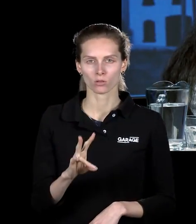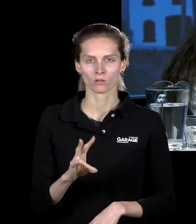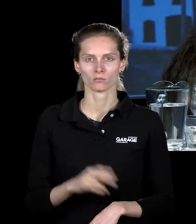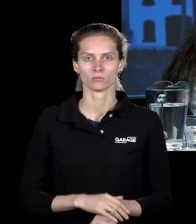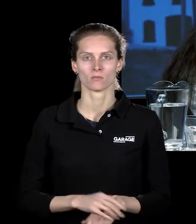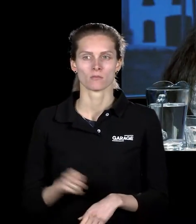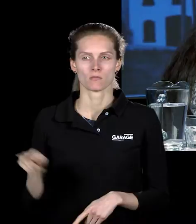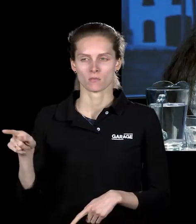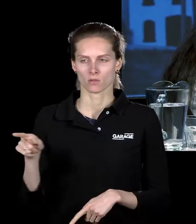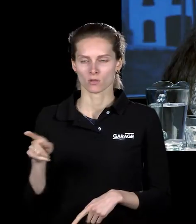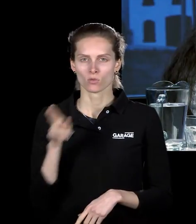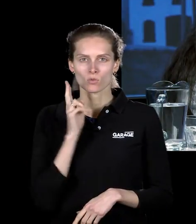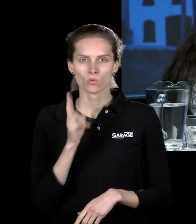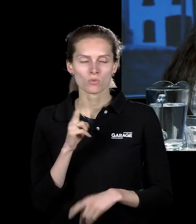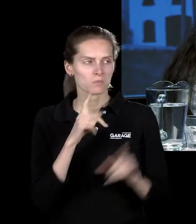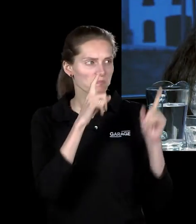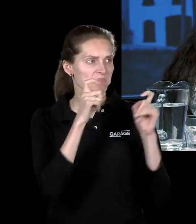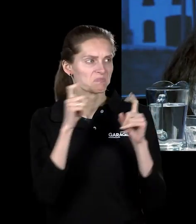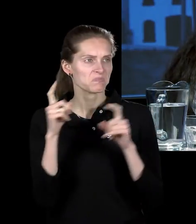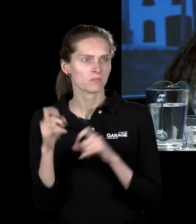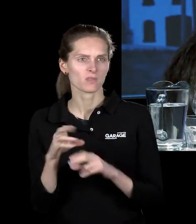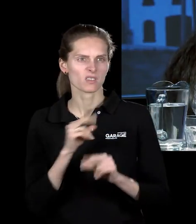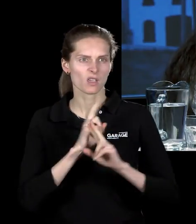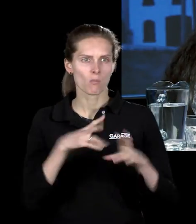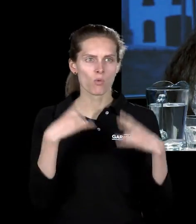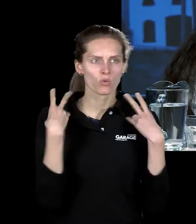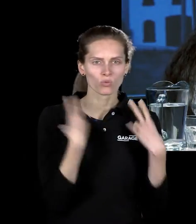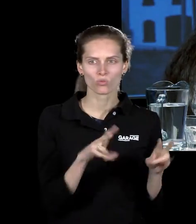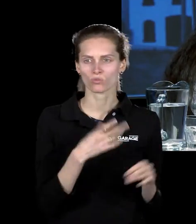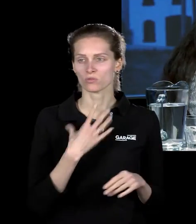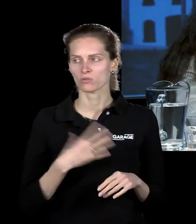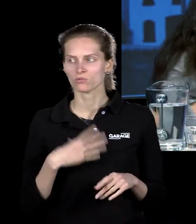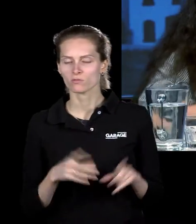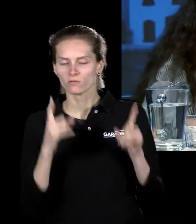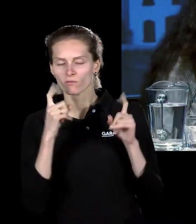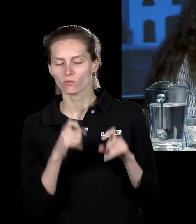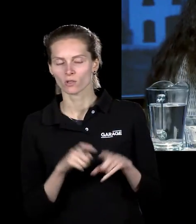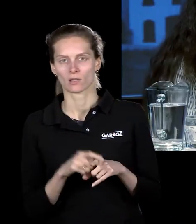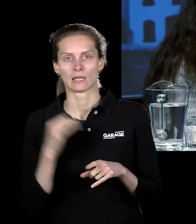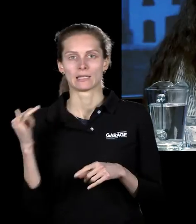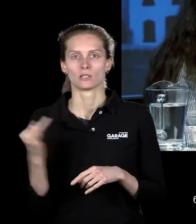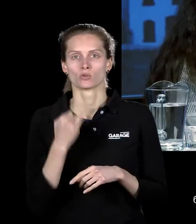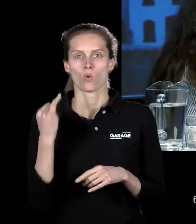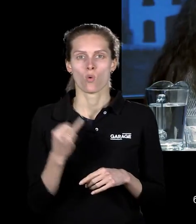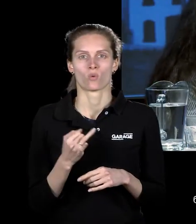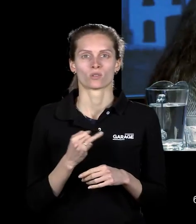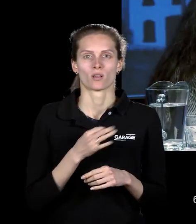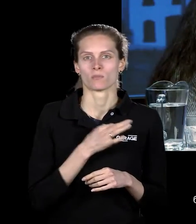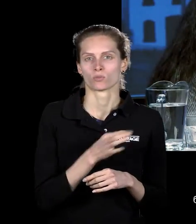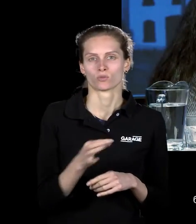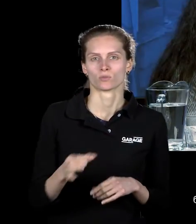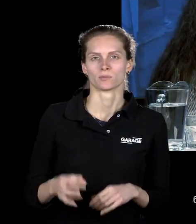непонятно было, кто еще, если не шпион, будет снимать эти самые никому не нужные шахты. То есть за этим стоит такая история некого приключения. И как